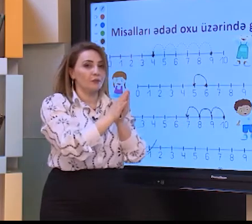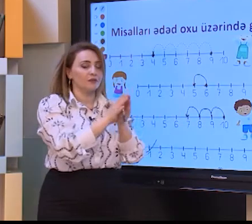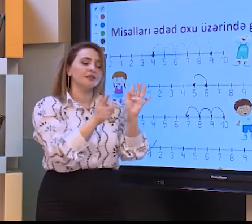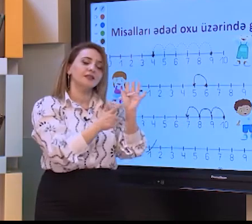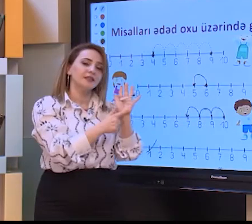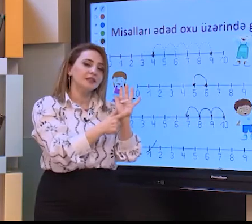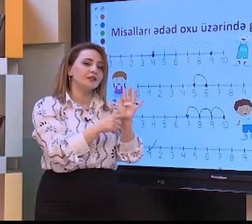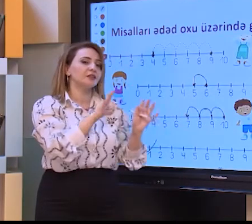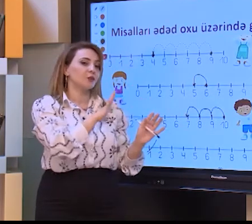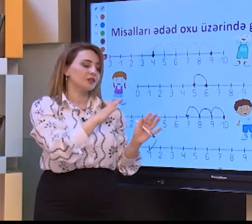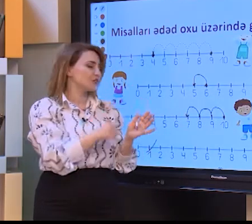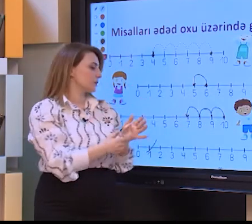Cavabımız 7 olacaq.